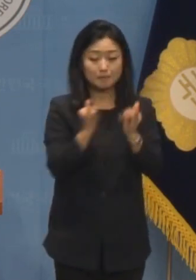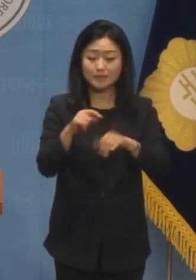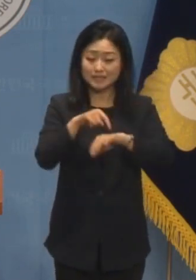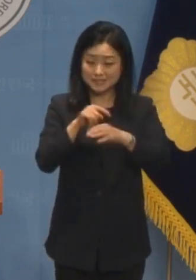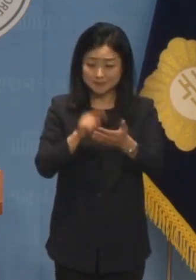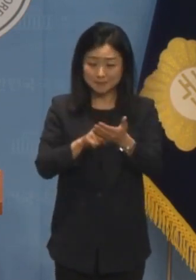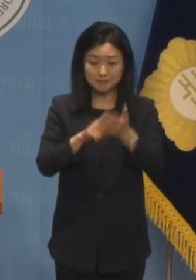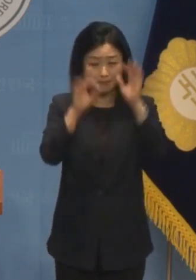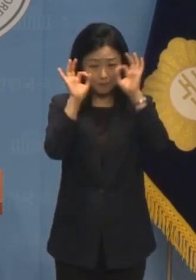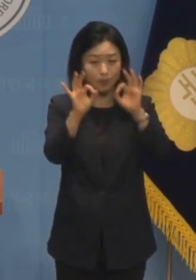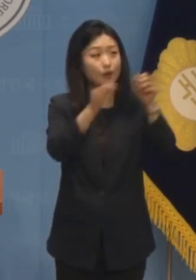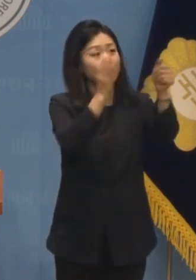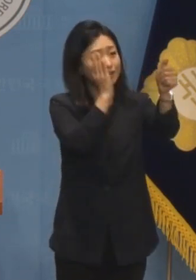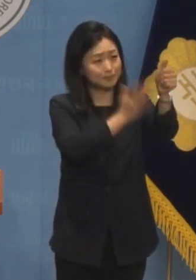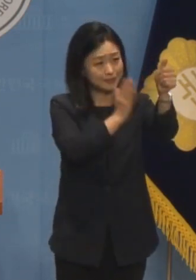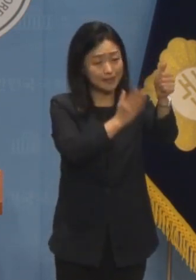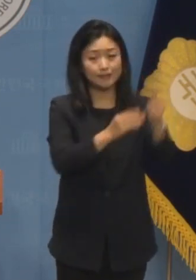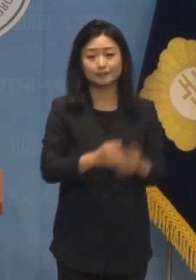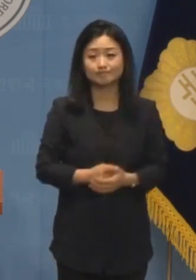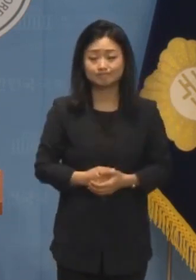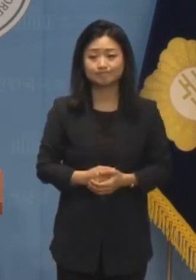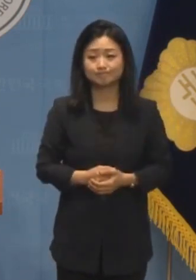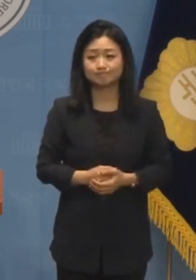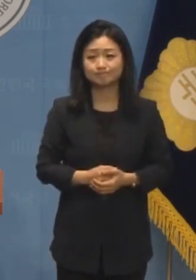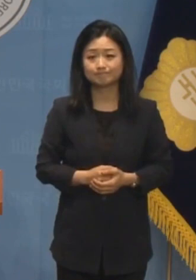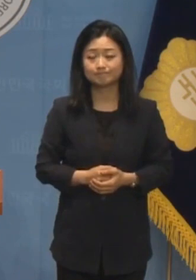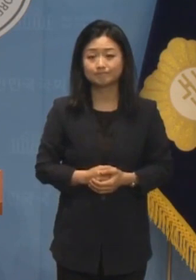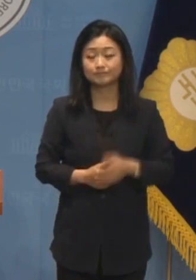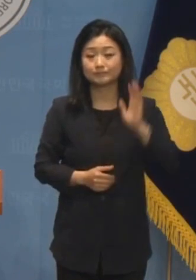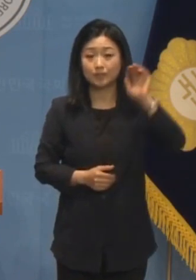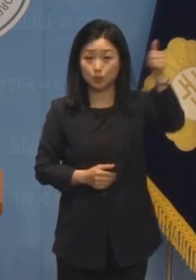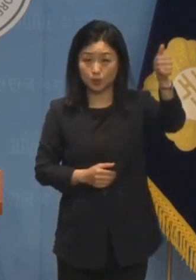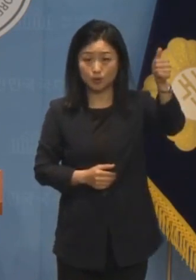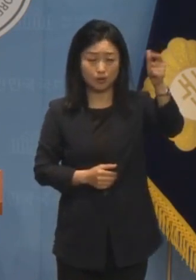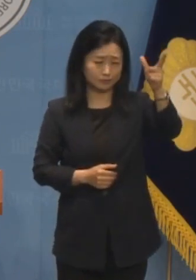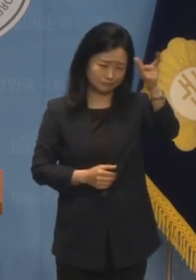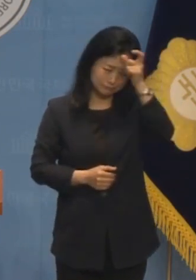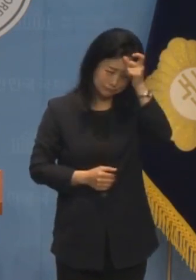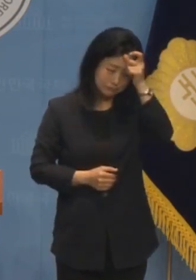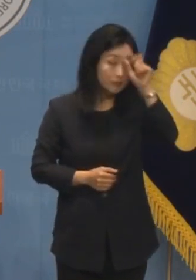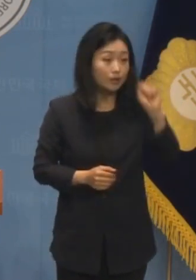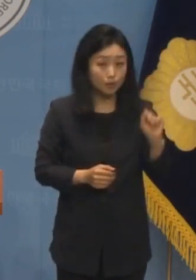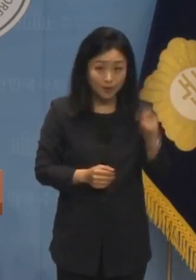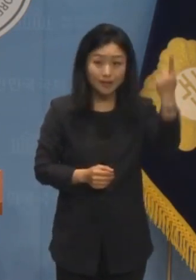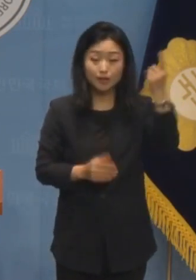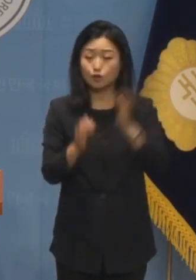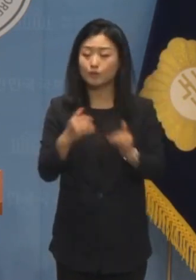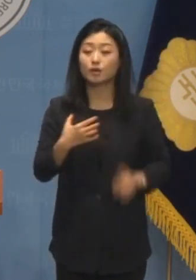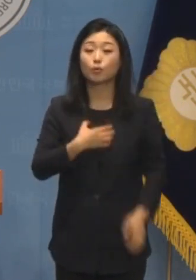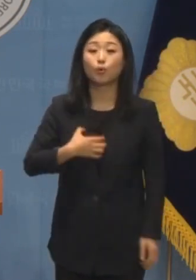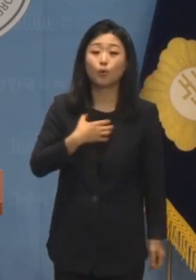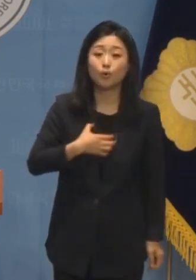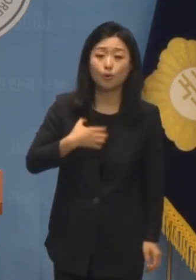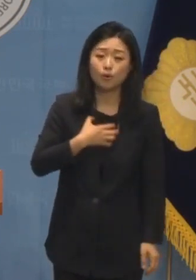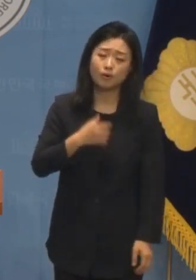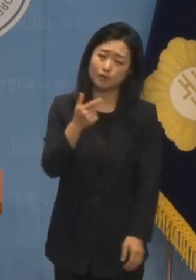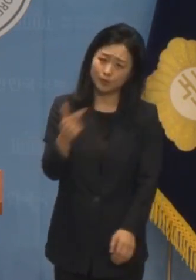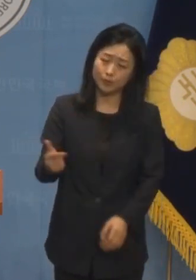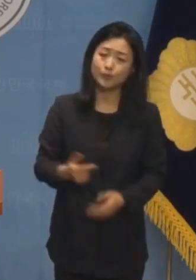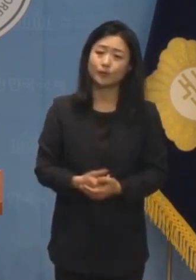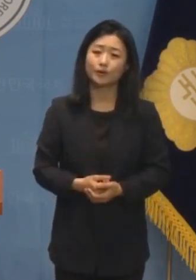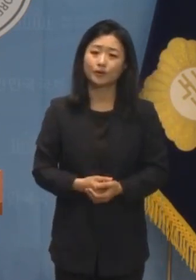직시하기 강력히 촉구합니다 대통령이 고집을 부리는 한 국민의 고통은 끝나지